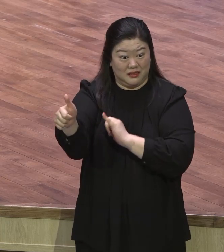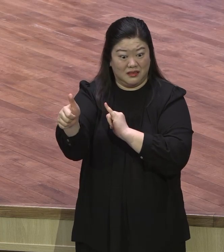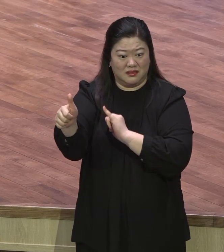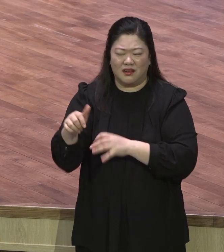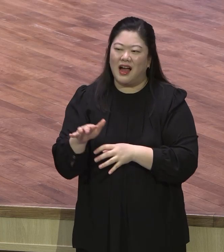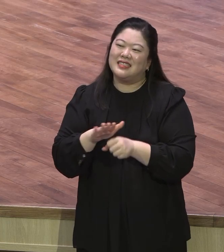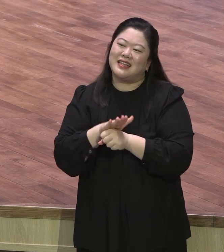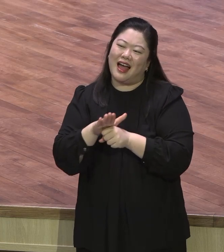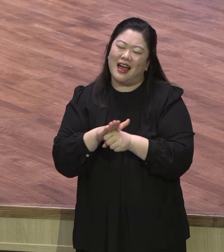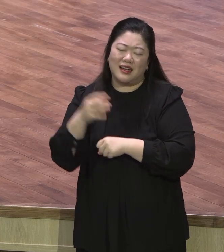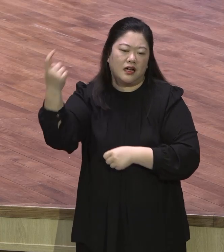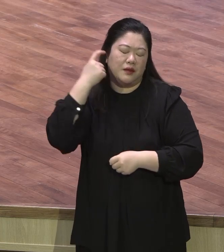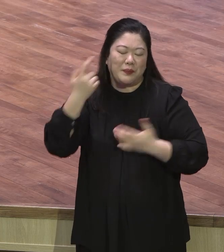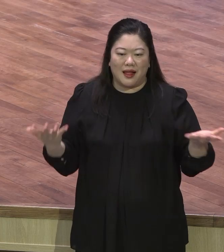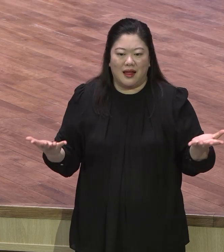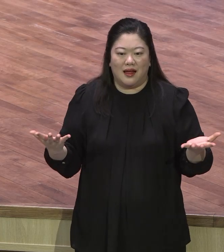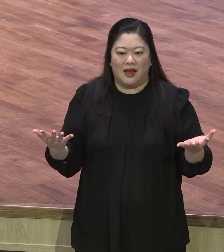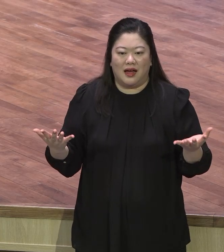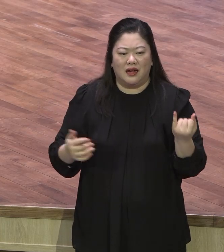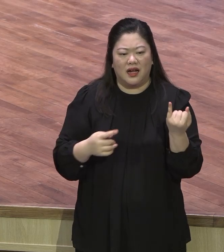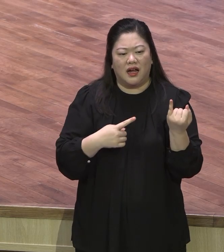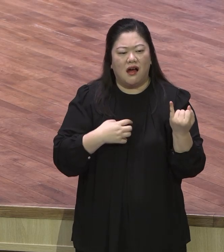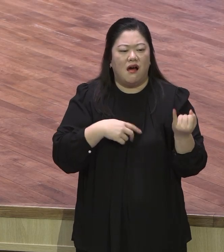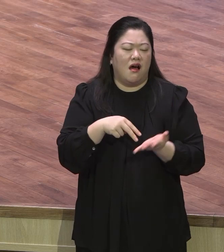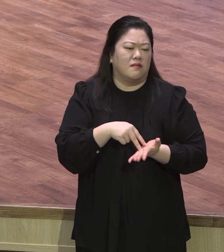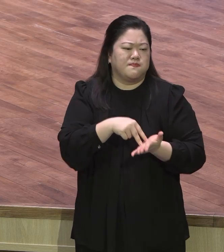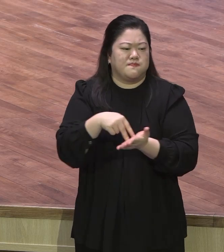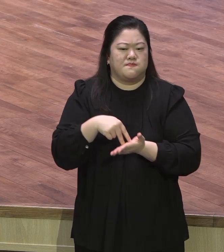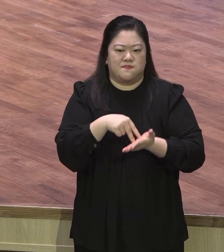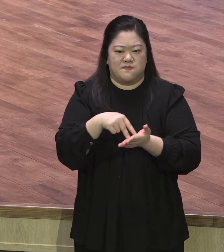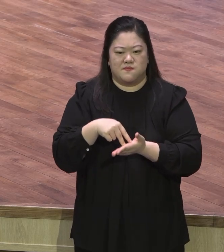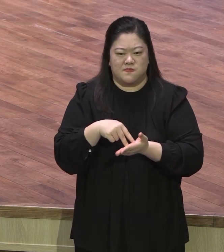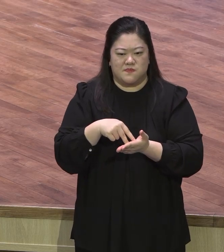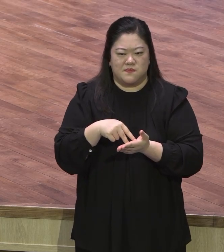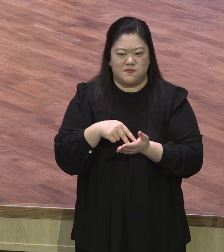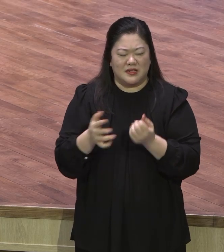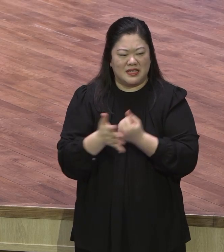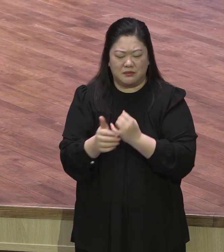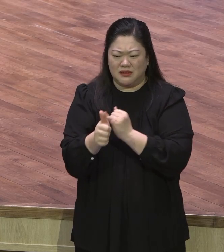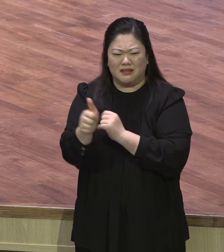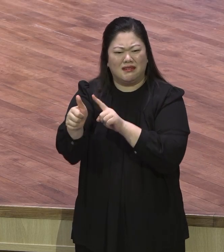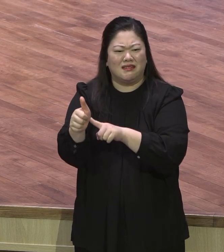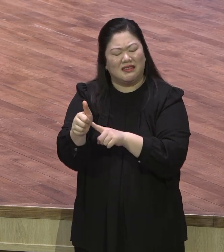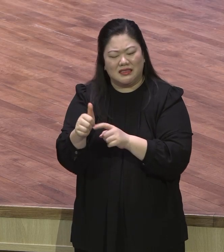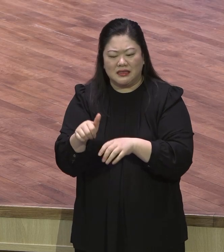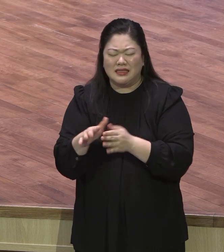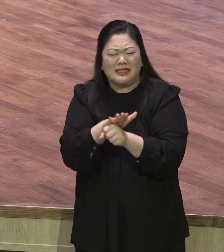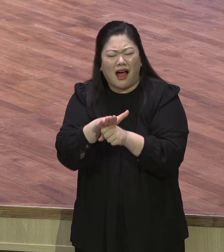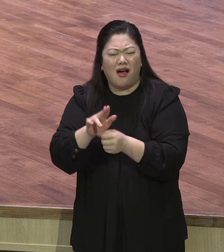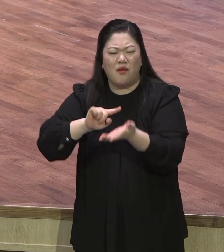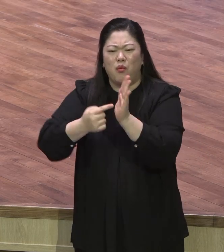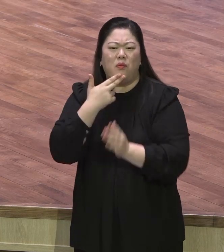못했던 이 아내가 무뚝뚝한 남편에게 애교를 떨면서 이렇게 말했어요.